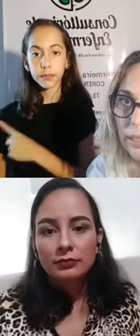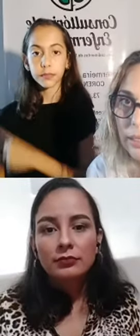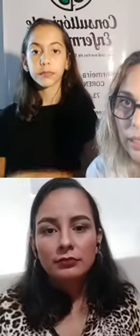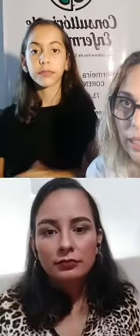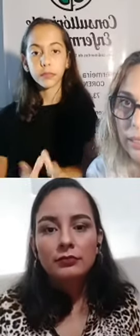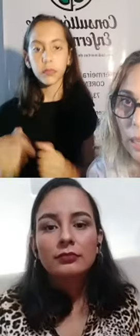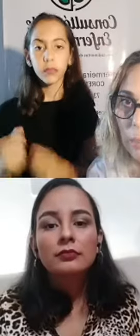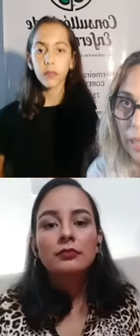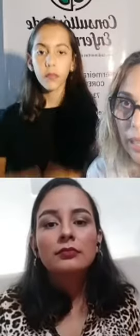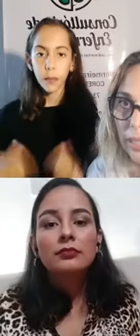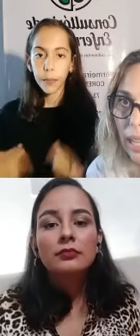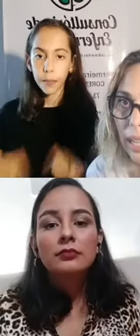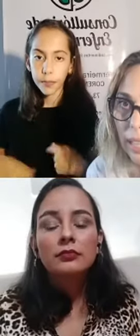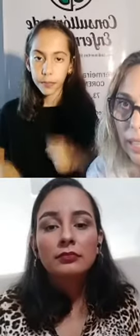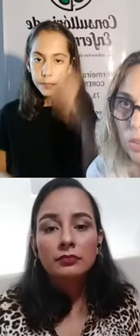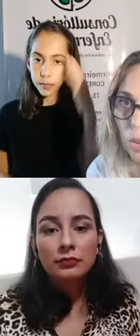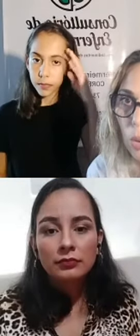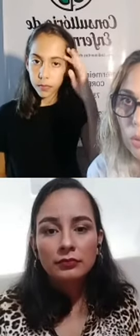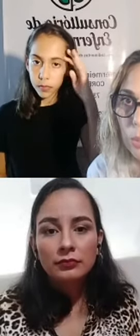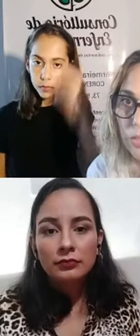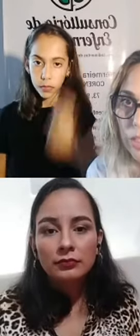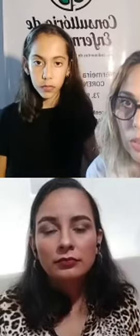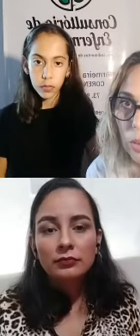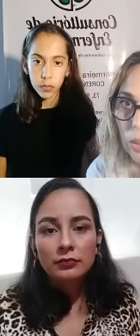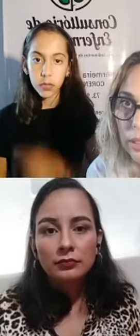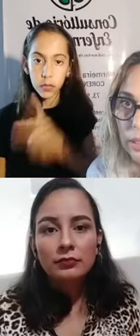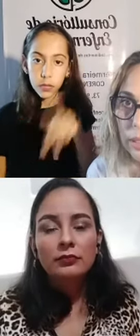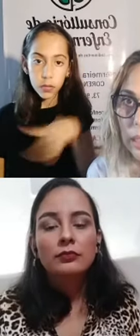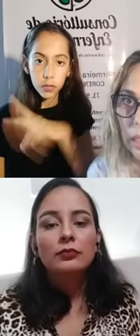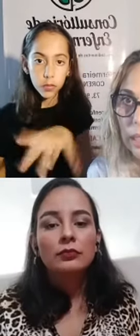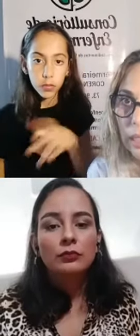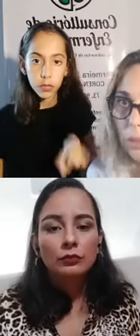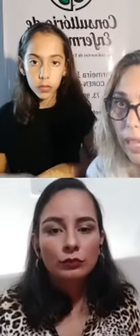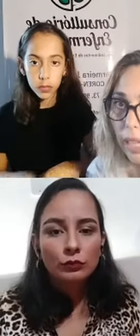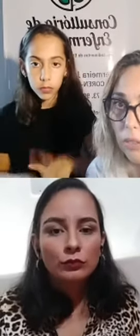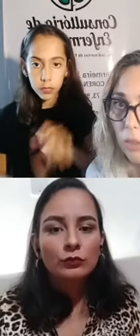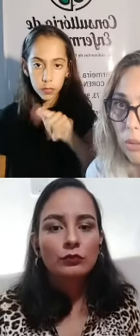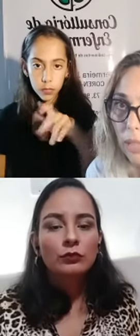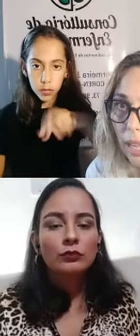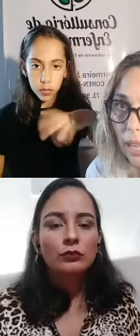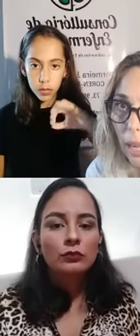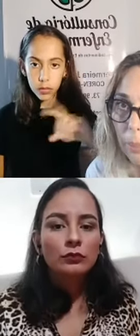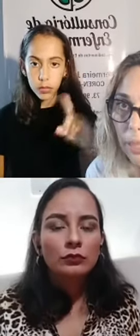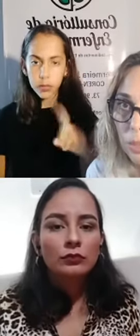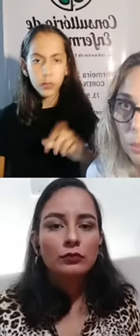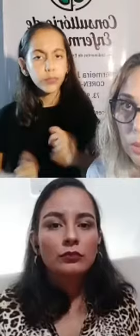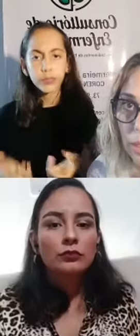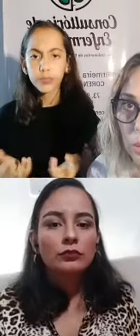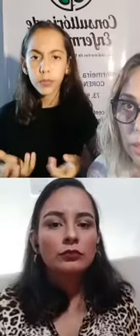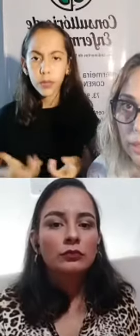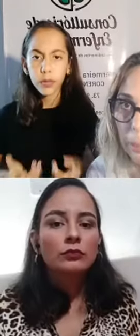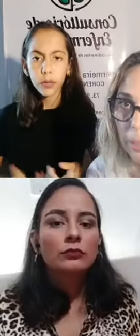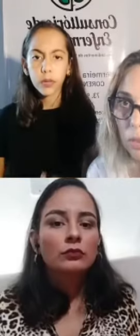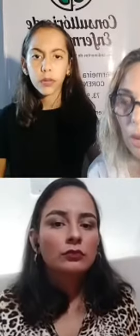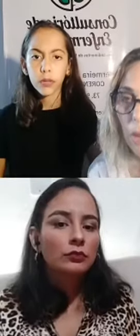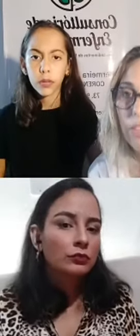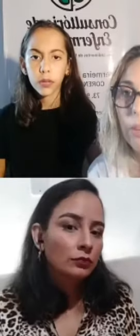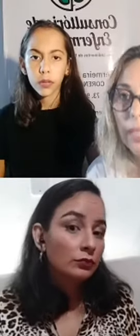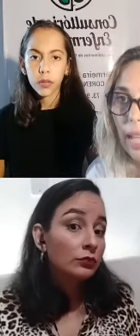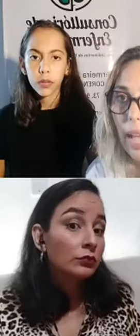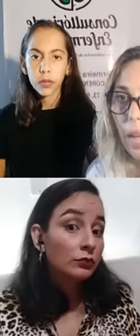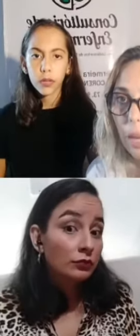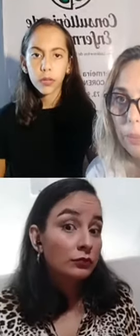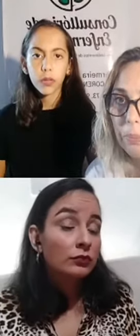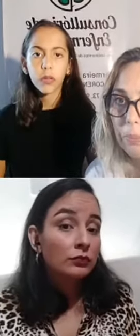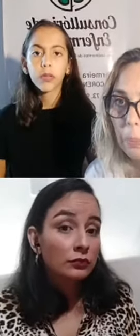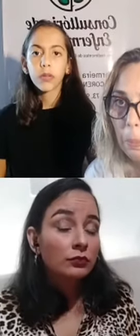saber da rede, com os professores não querem voltar, apenas por segurança pessoal e